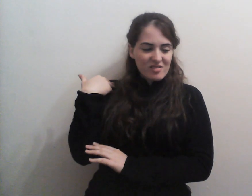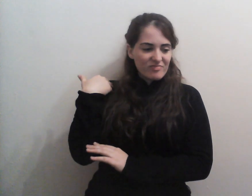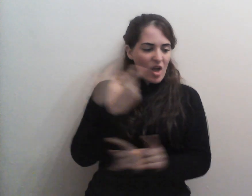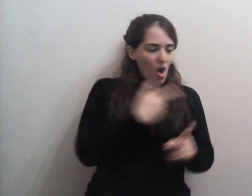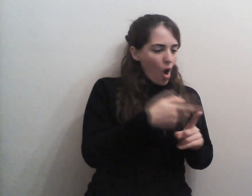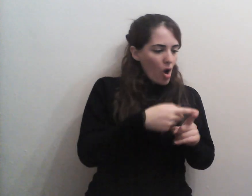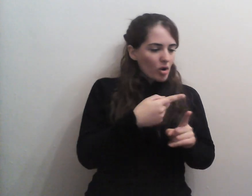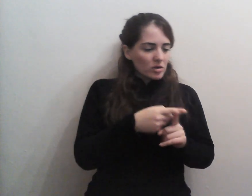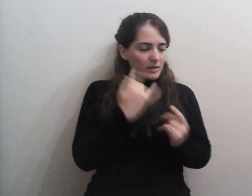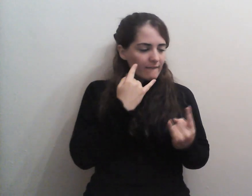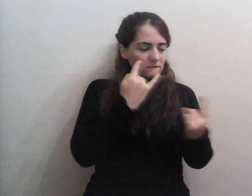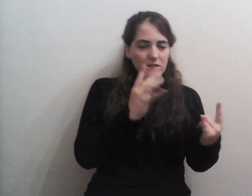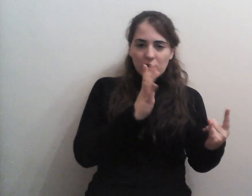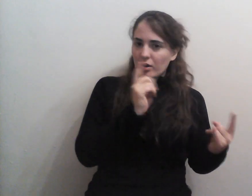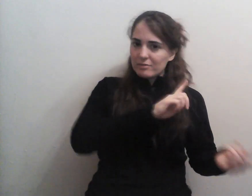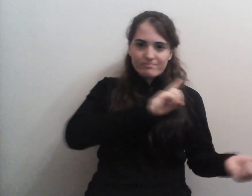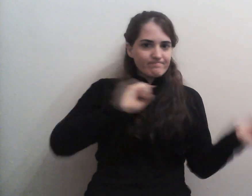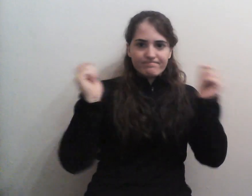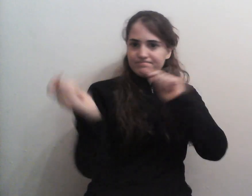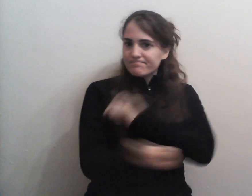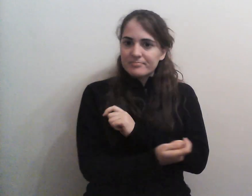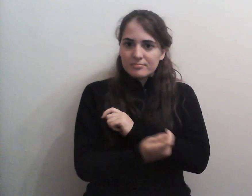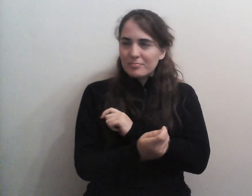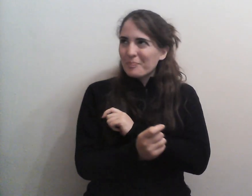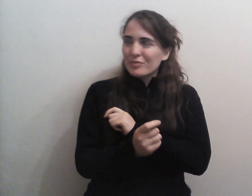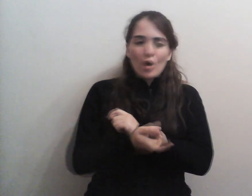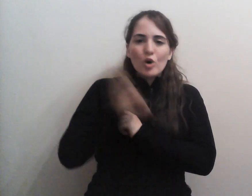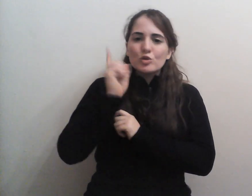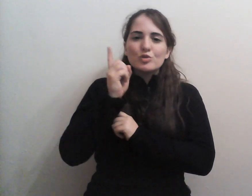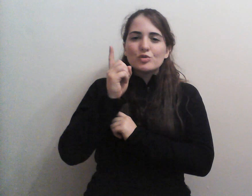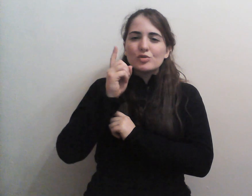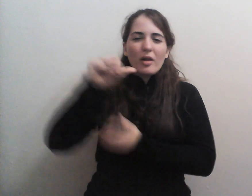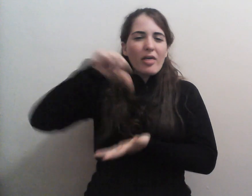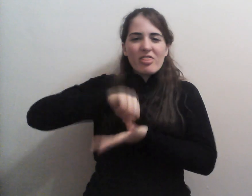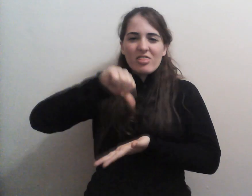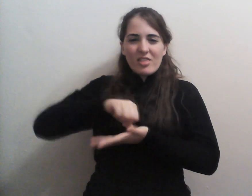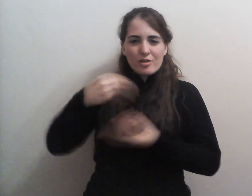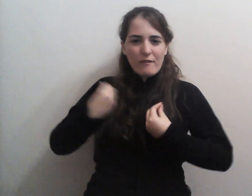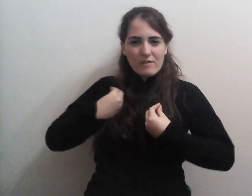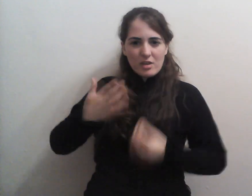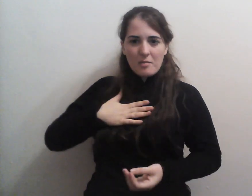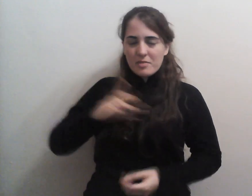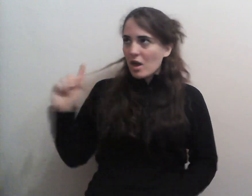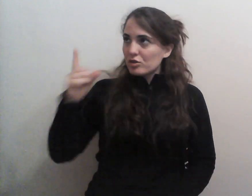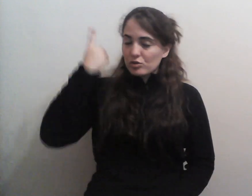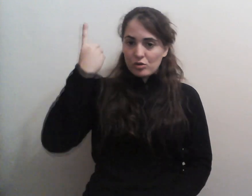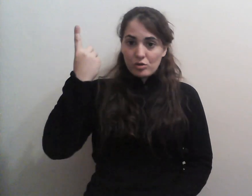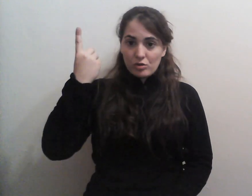la pata, a lo mejor se equivoca, a lo mejor toma decisiones incorrectas, pero hay una disposición nueva en el corazón. El